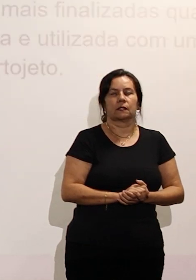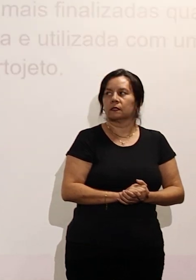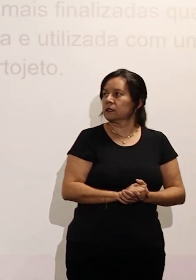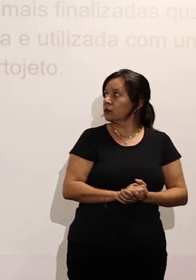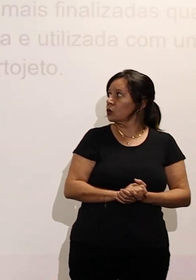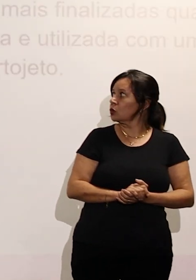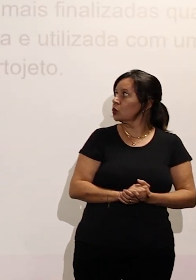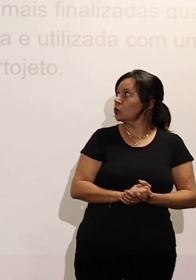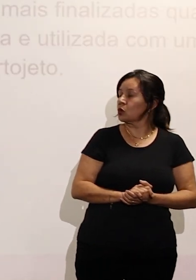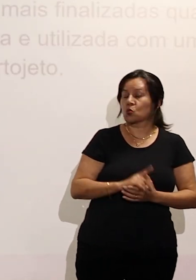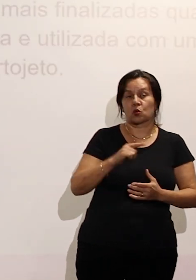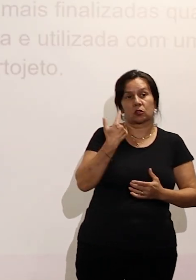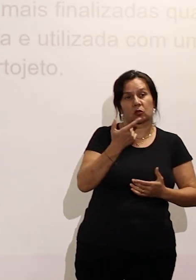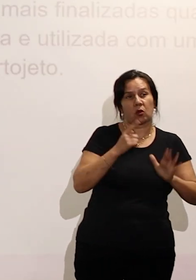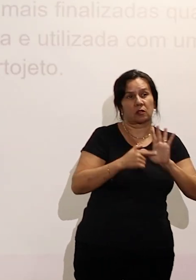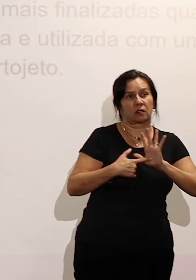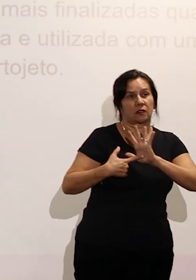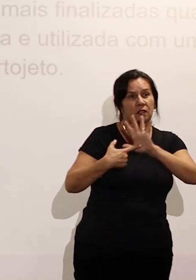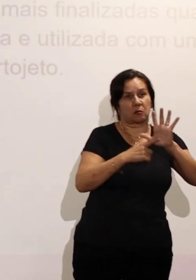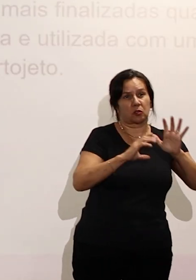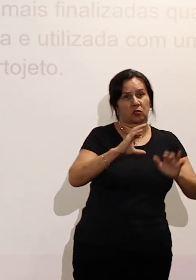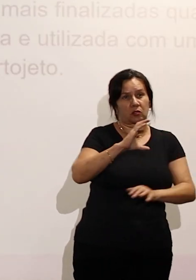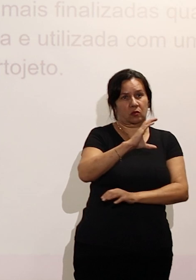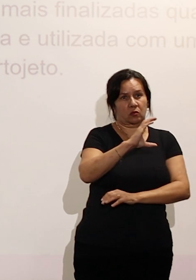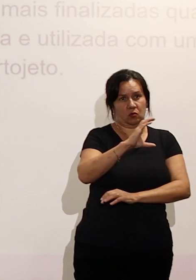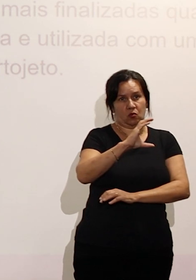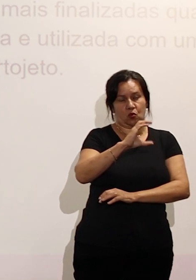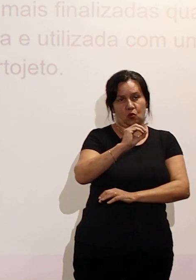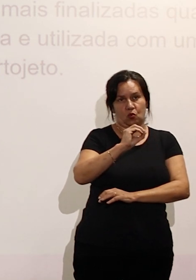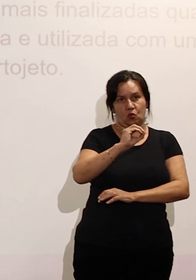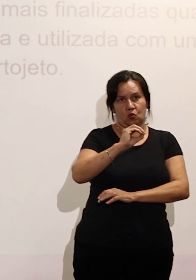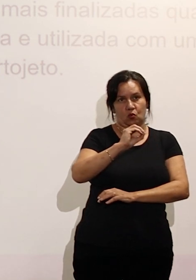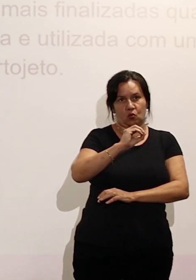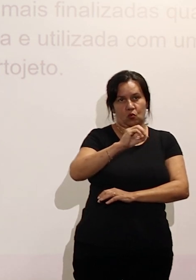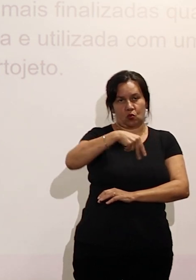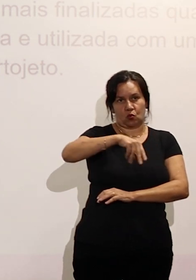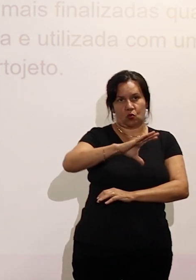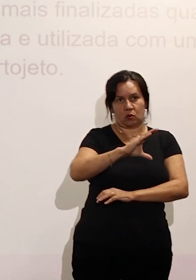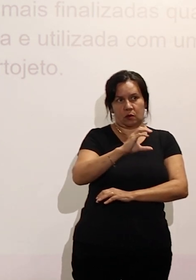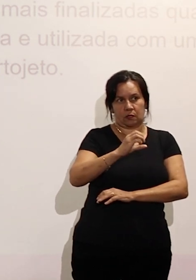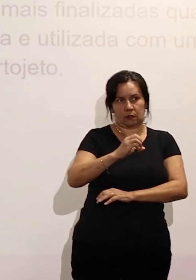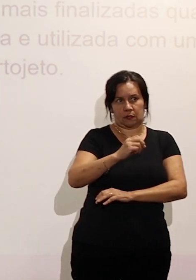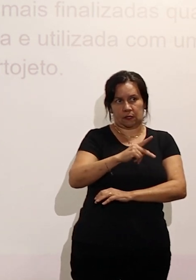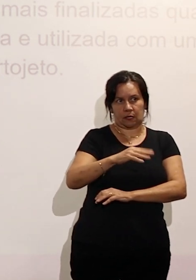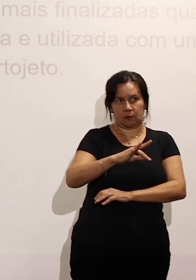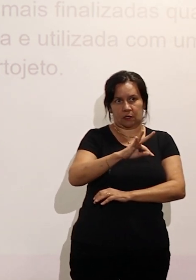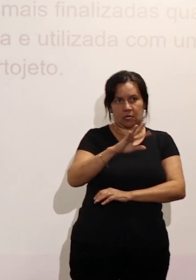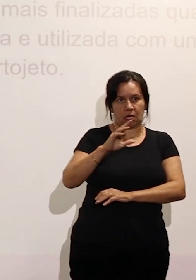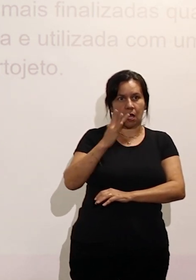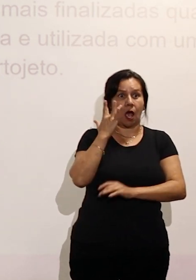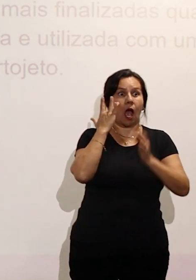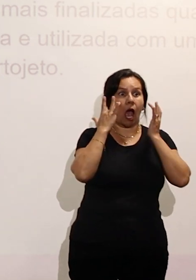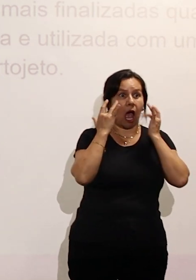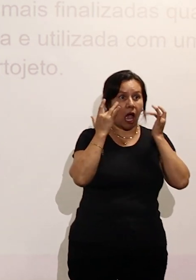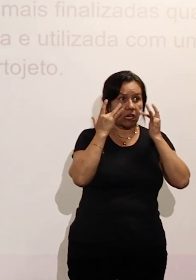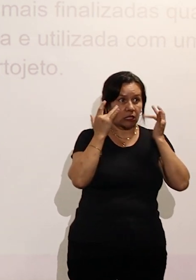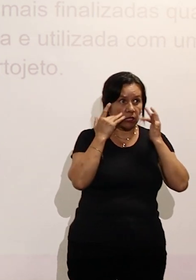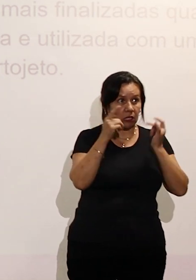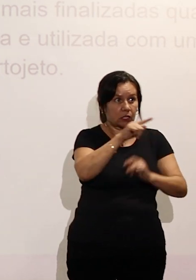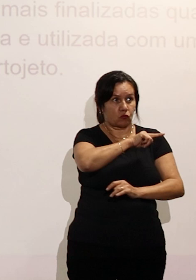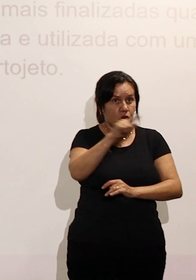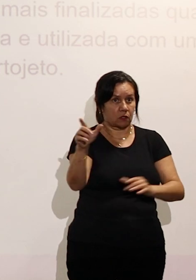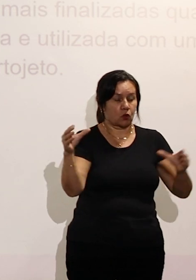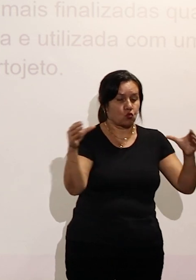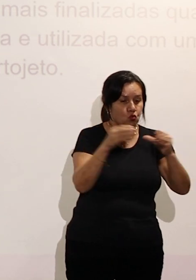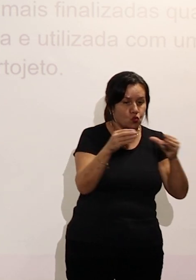quando a gente fala em concept art, então, assim, ela é o quê? É quando você está pensando no jogo, ou a sua equipe, no caso, principalmente se for uma game jam ou um